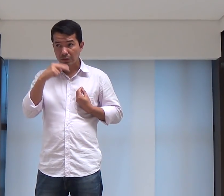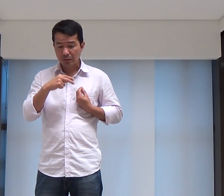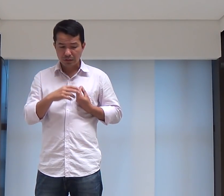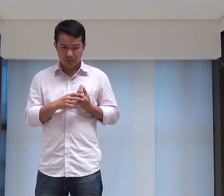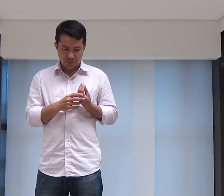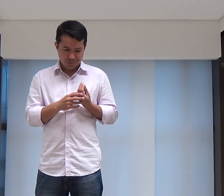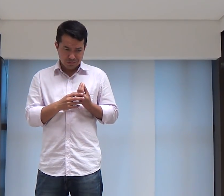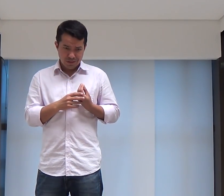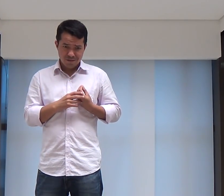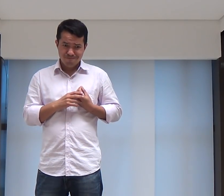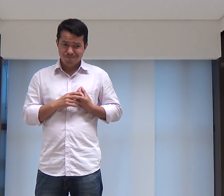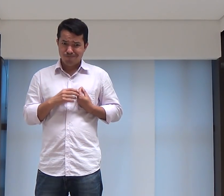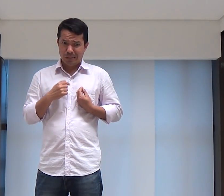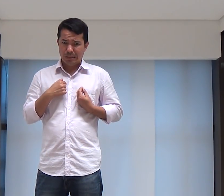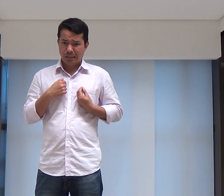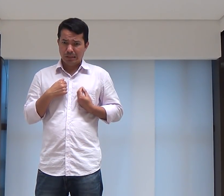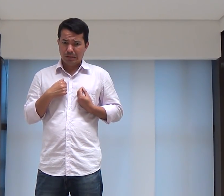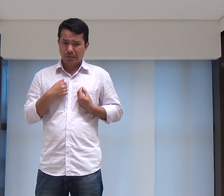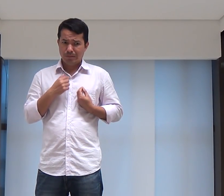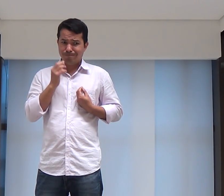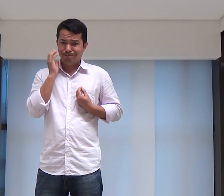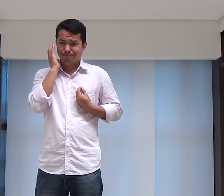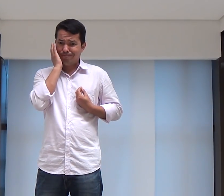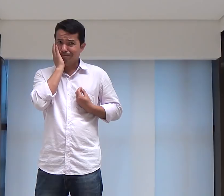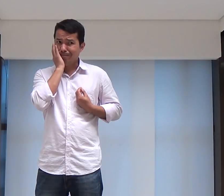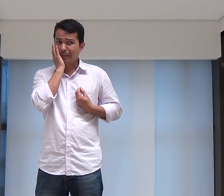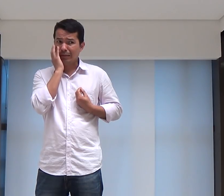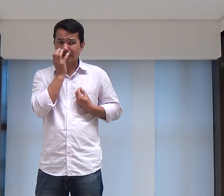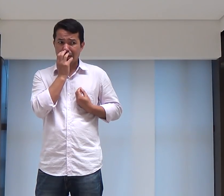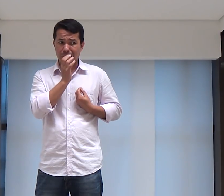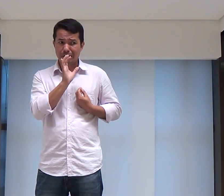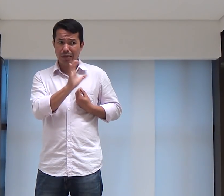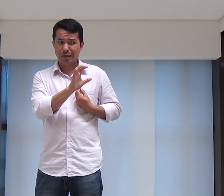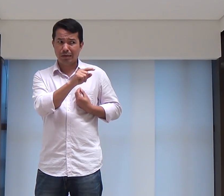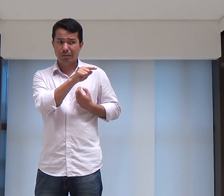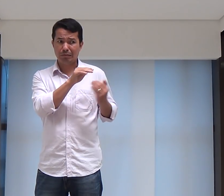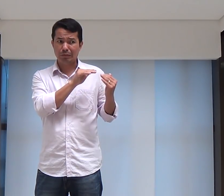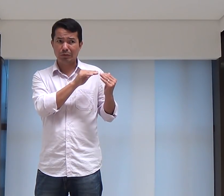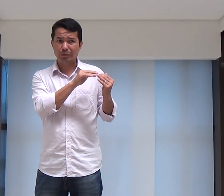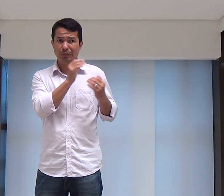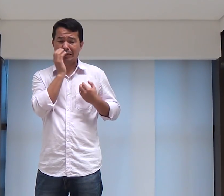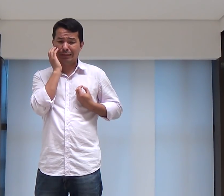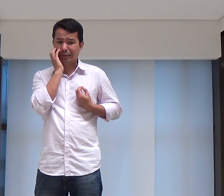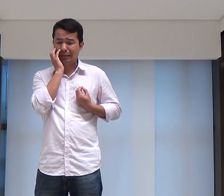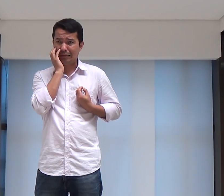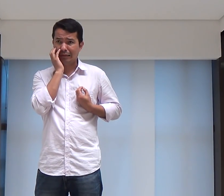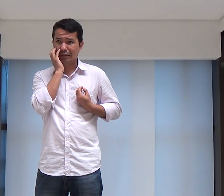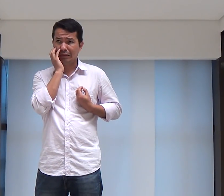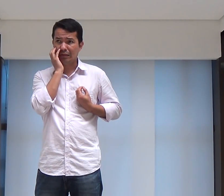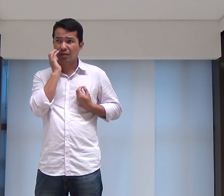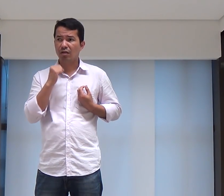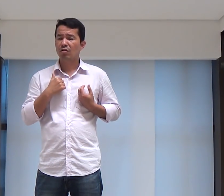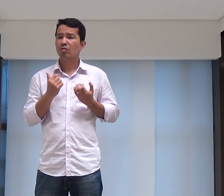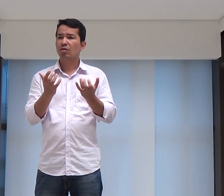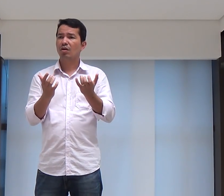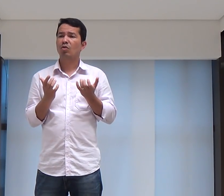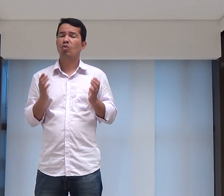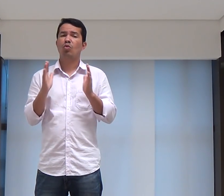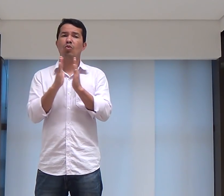Se você hoje olha para a sua vida e você tem dúvida até, puxa, eu tenho, né, seguido o